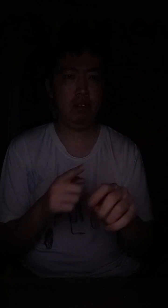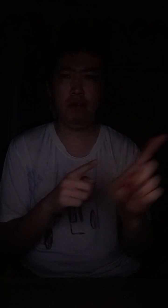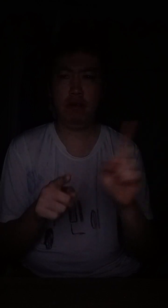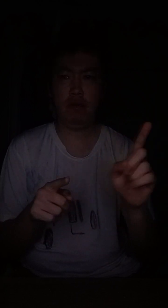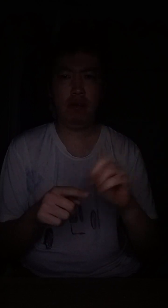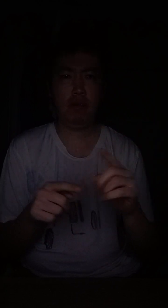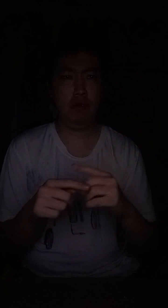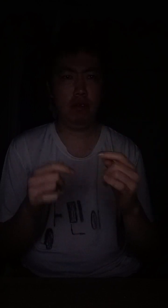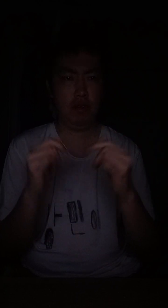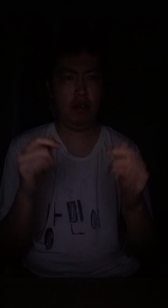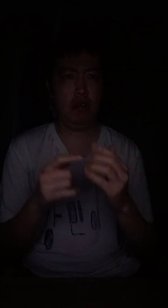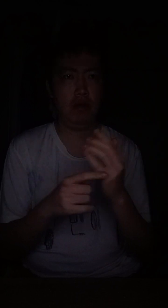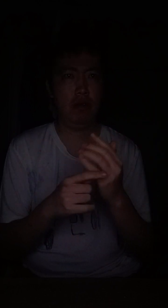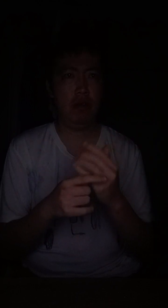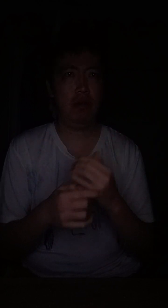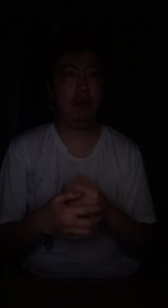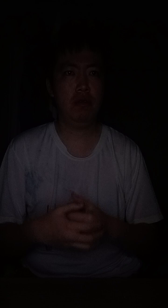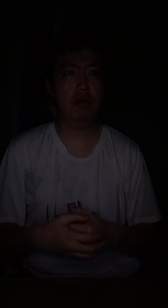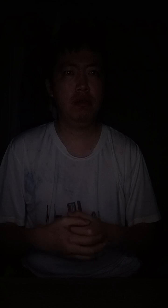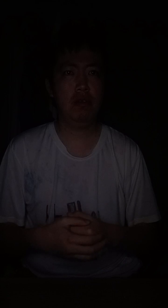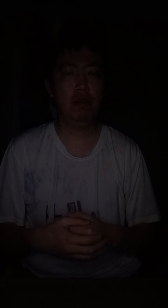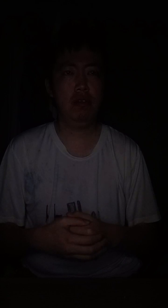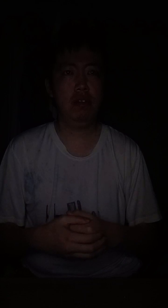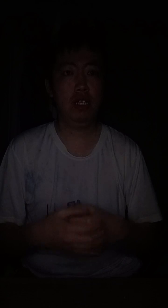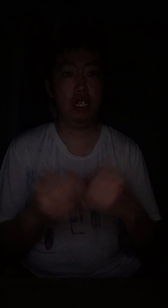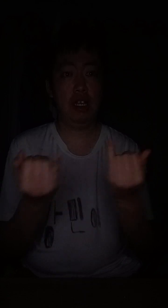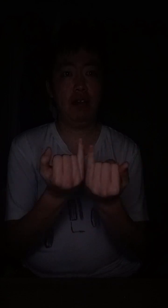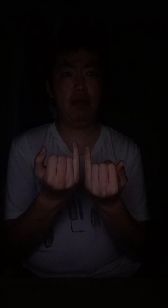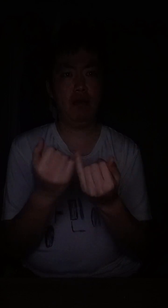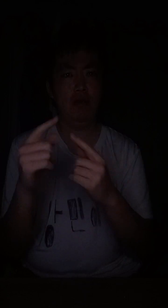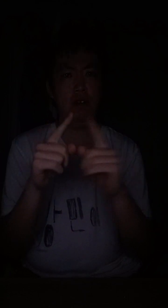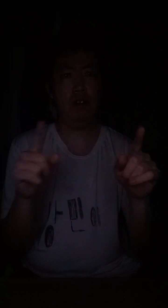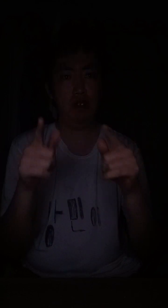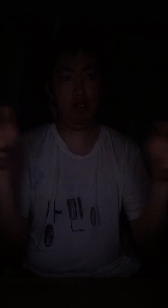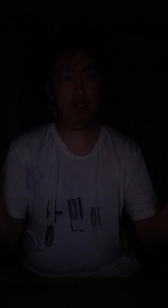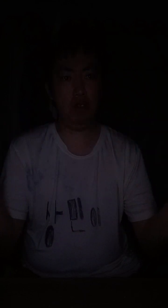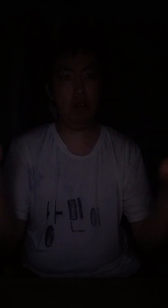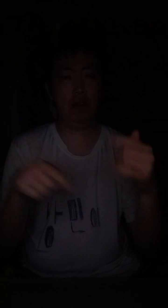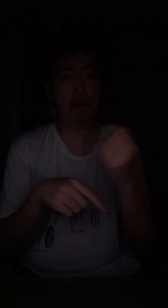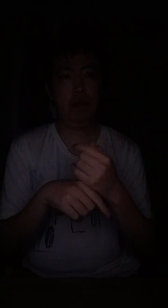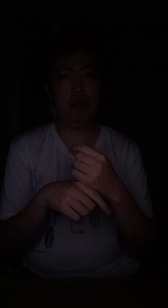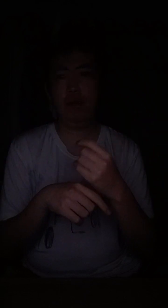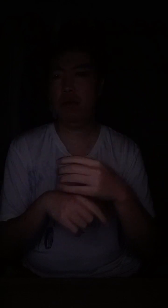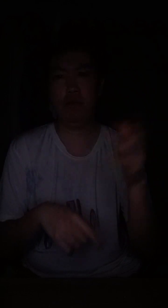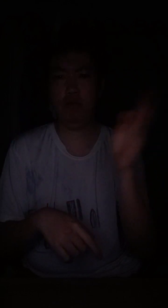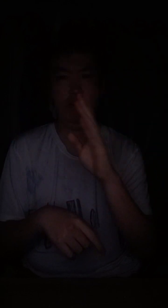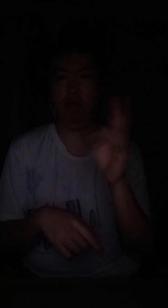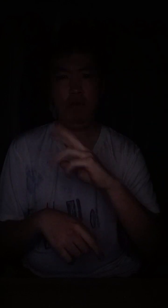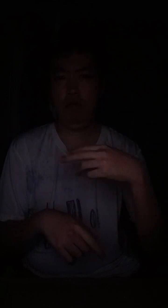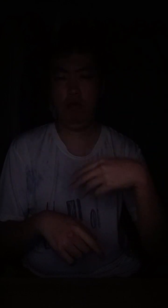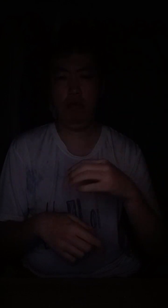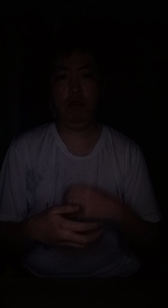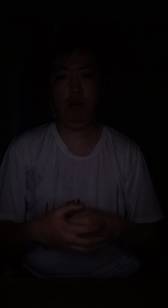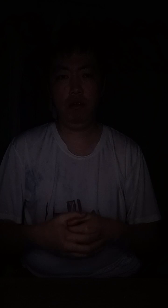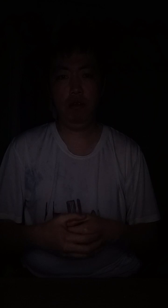되는 경우도 있는 거기 때문에요. 탐지기와 몰카가 떨어져 있으면 제대로 적발할 수 없다는 겁니다. 아울러